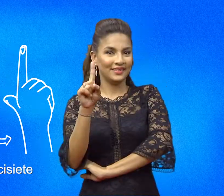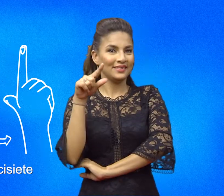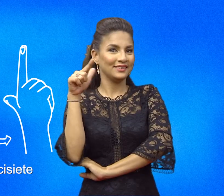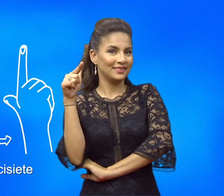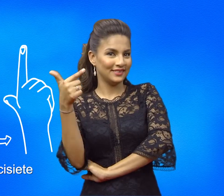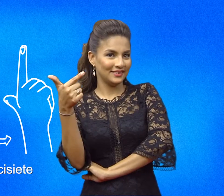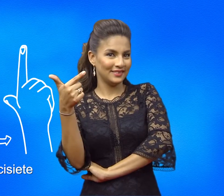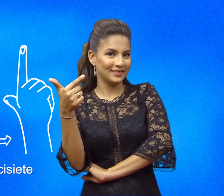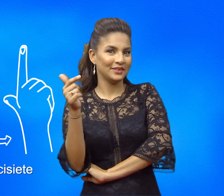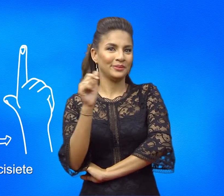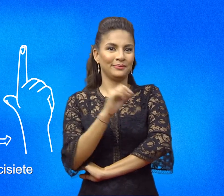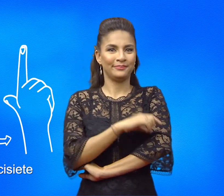17